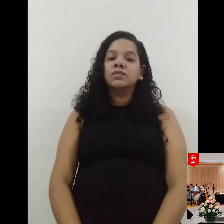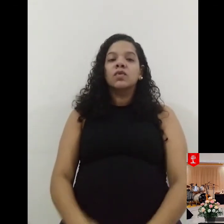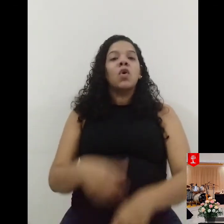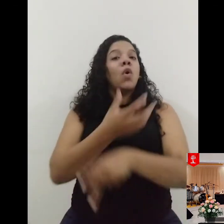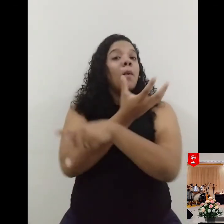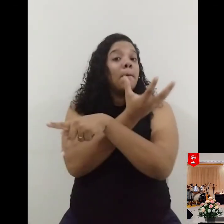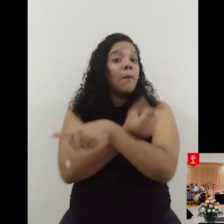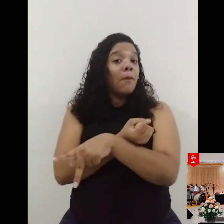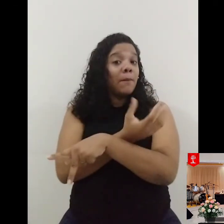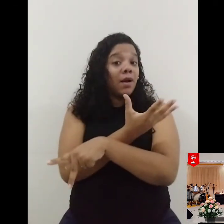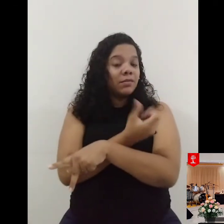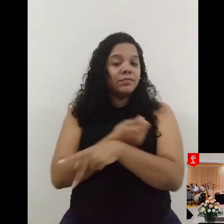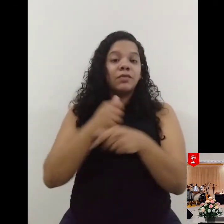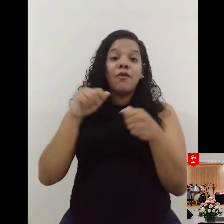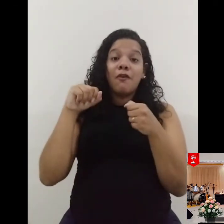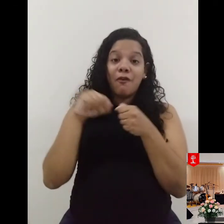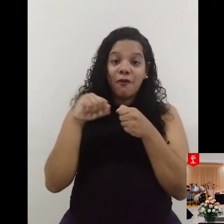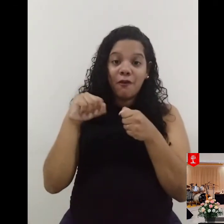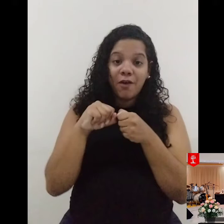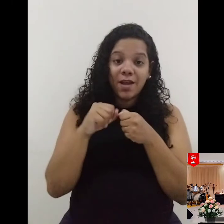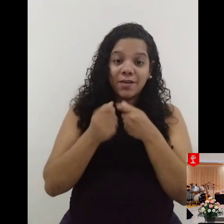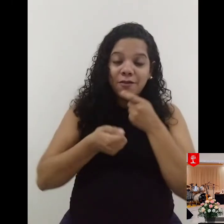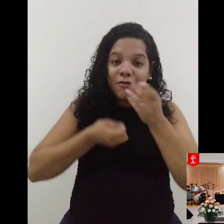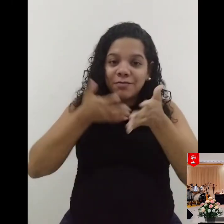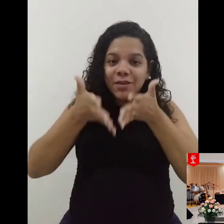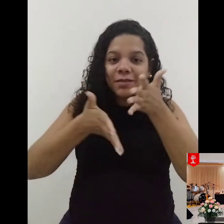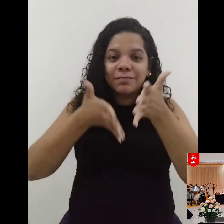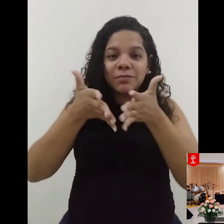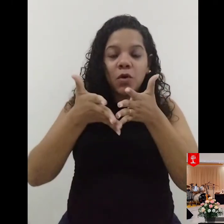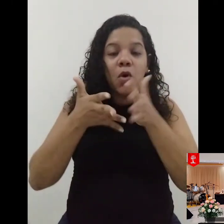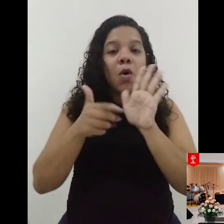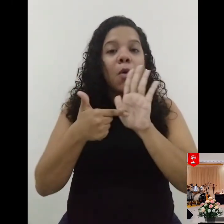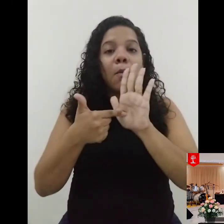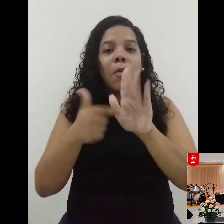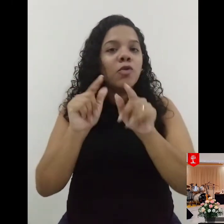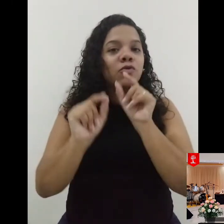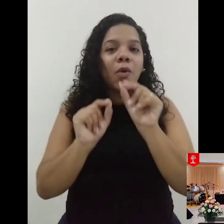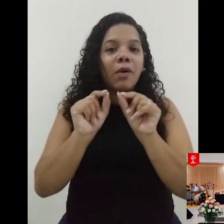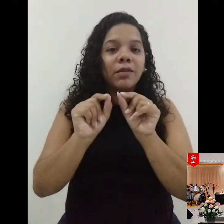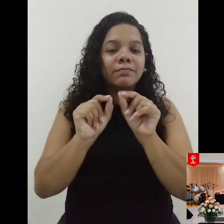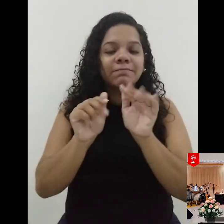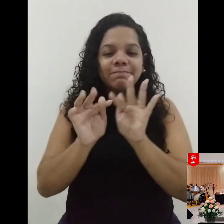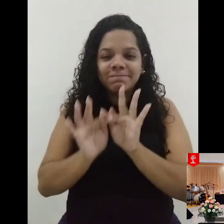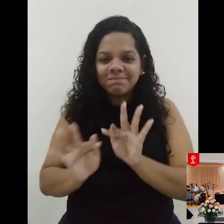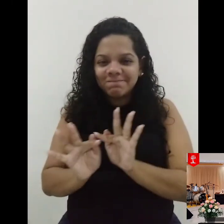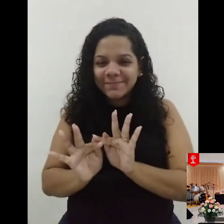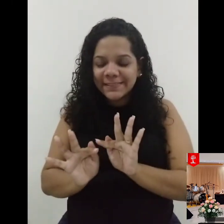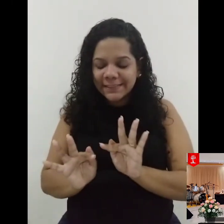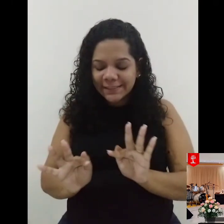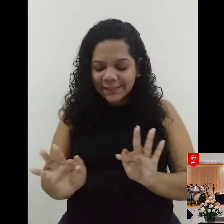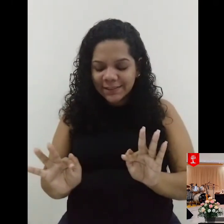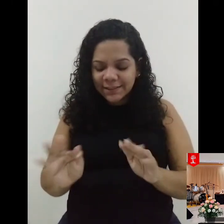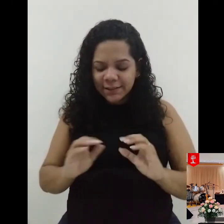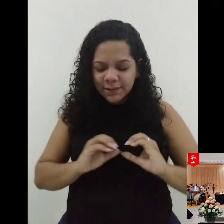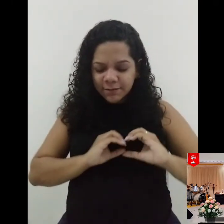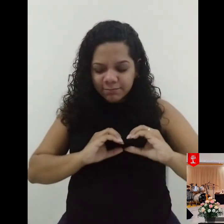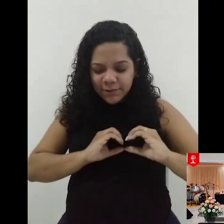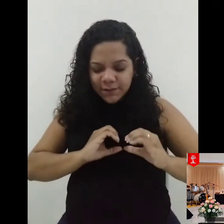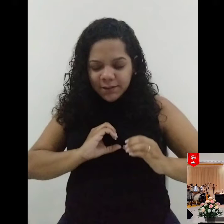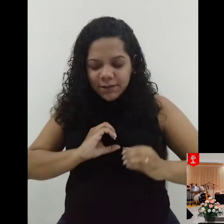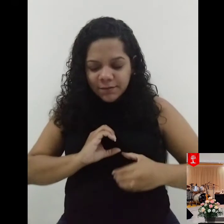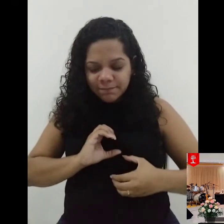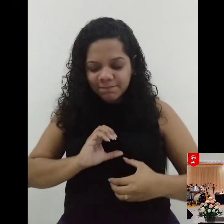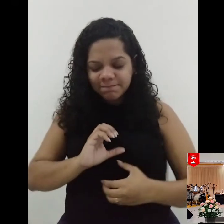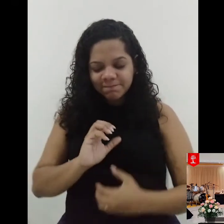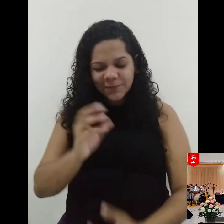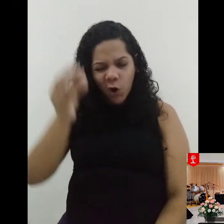pecador. Então está muito claro aqui, quando o fariseu ou o publicano se aproxima de